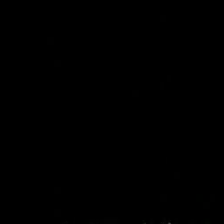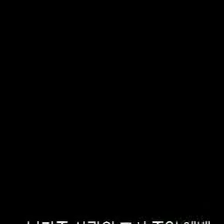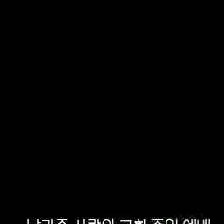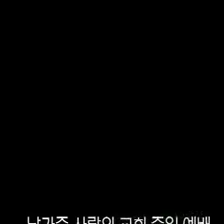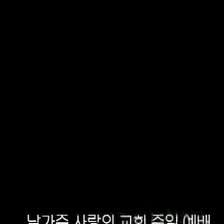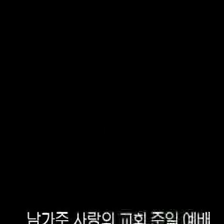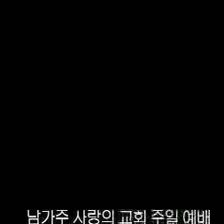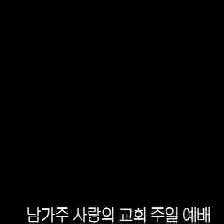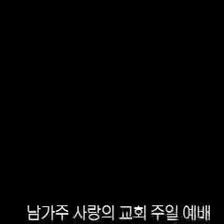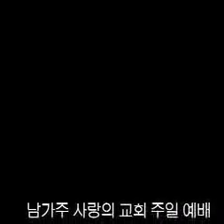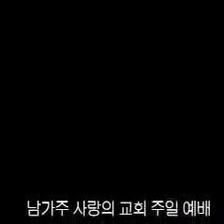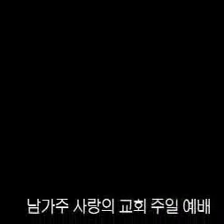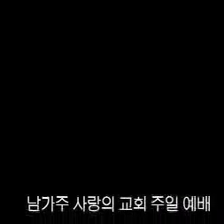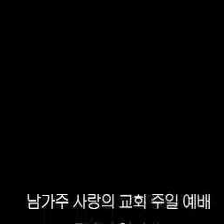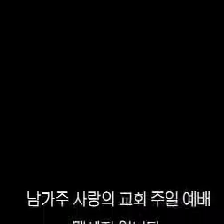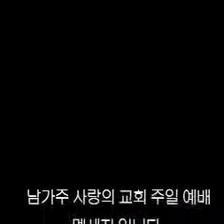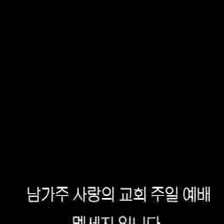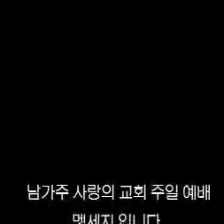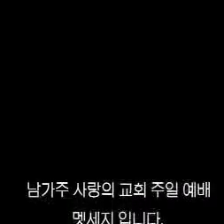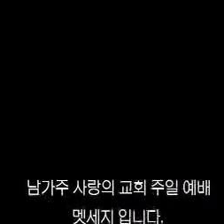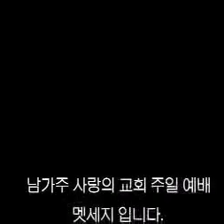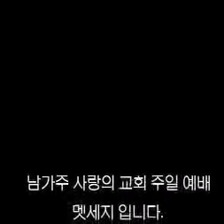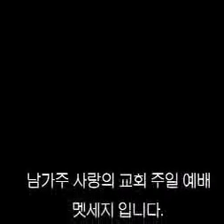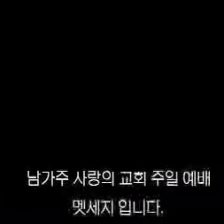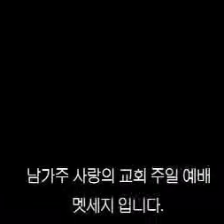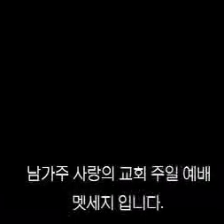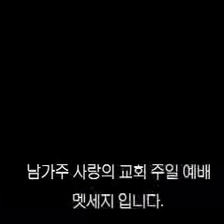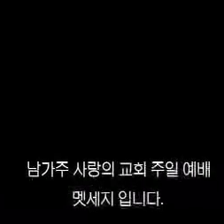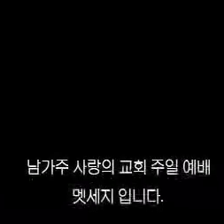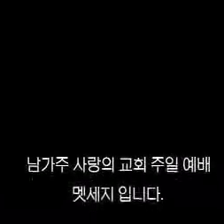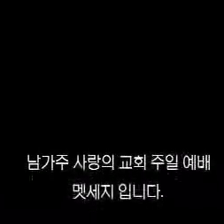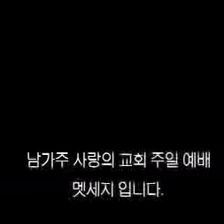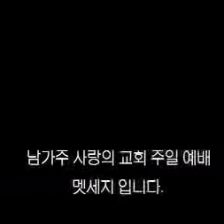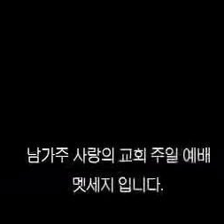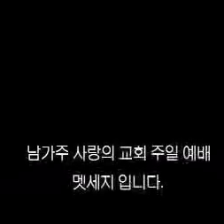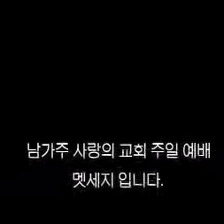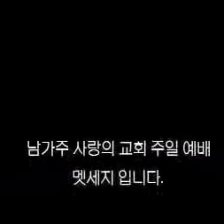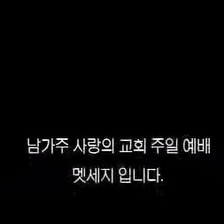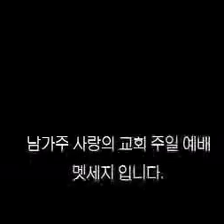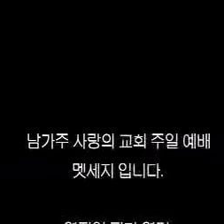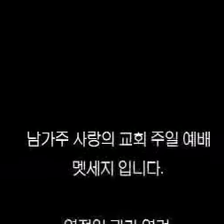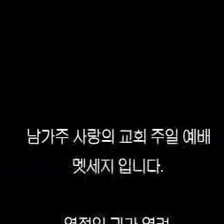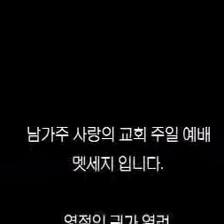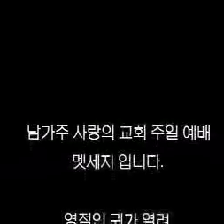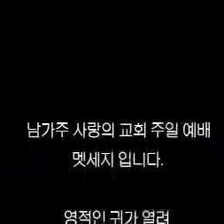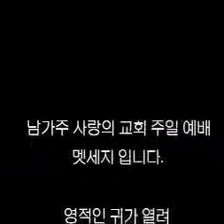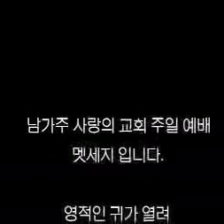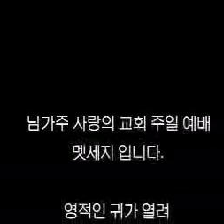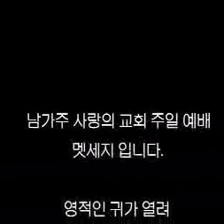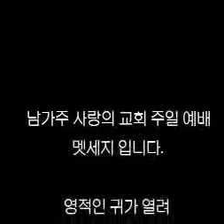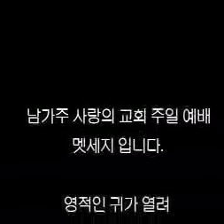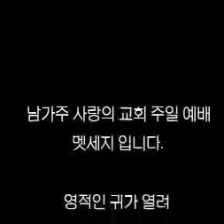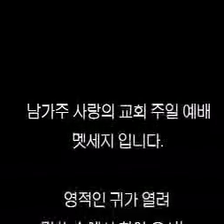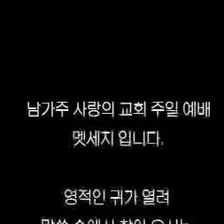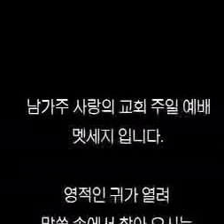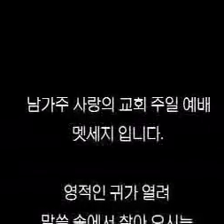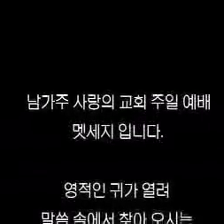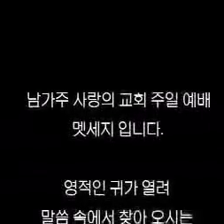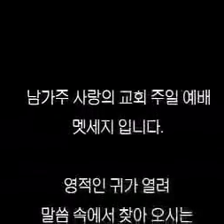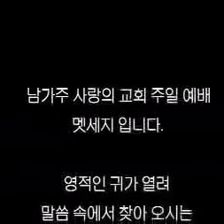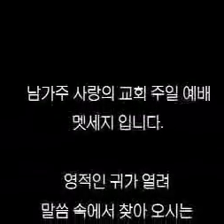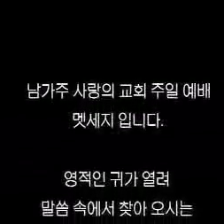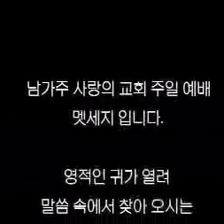남가주 사랑의 교회 주일 예배 메시지입니다. 영적인 귀가 열려 말씀